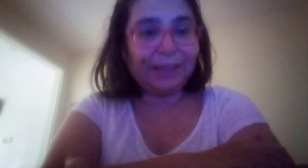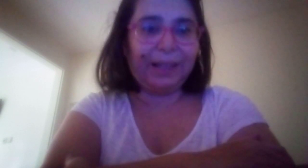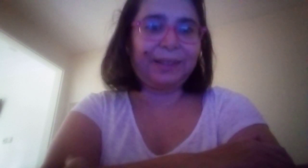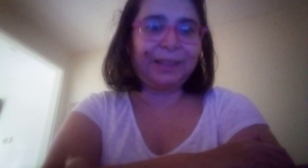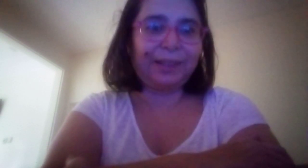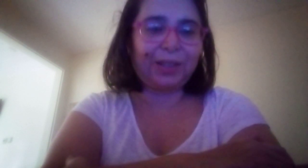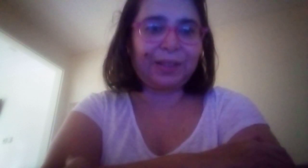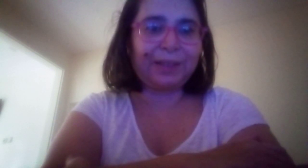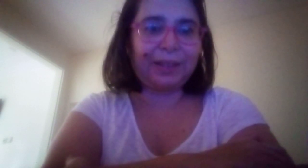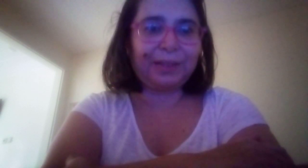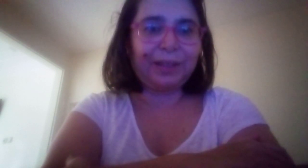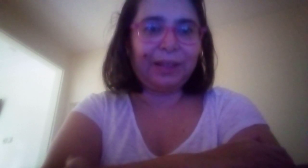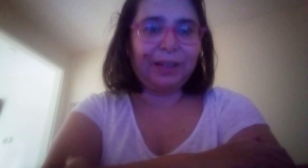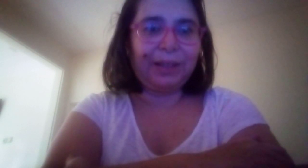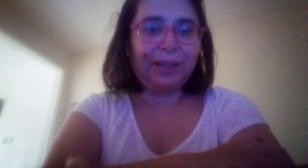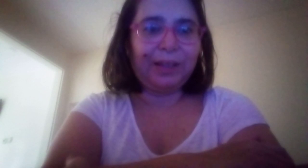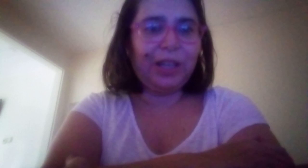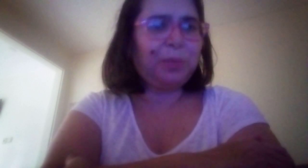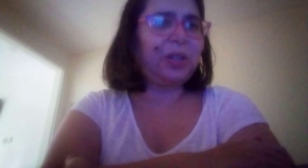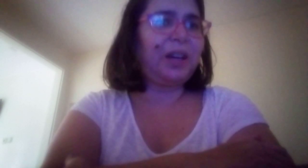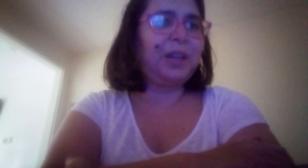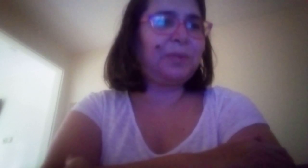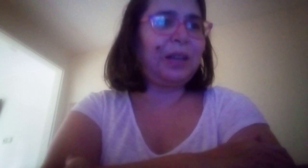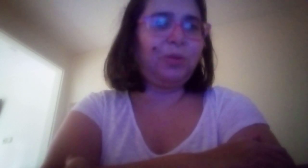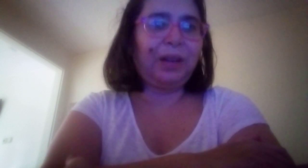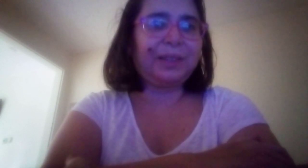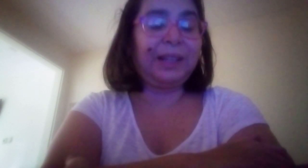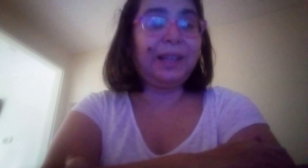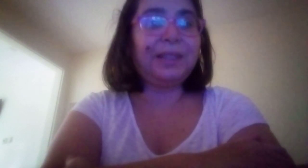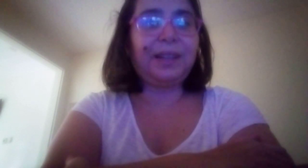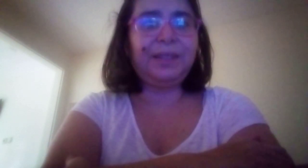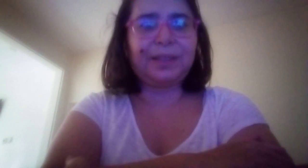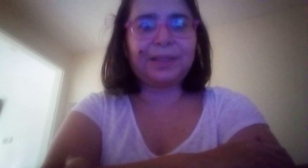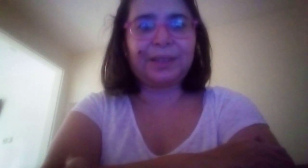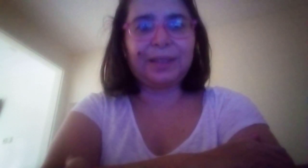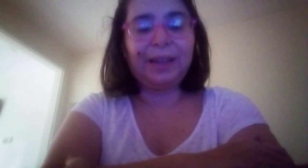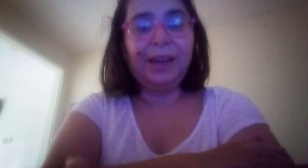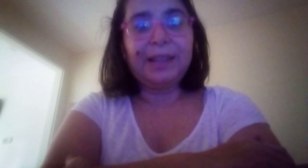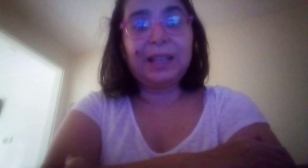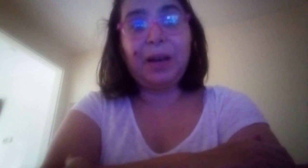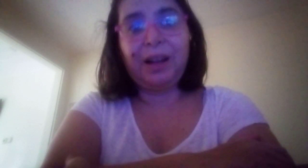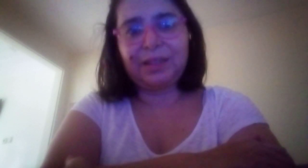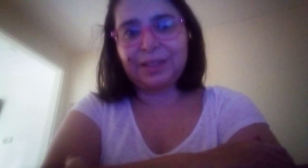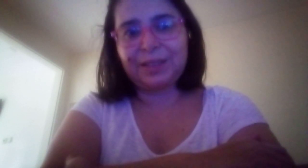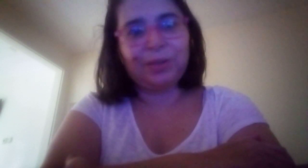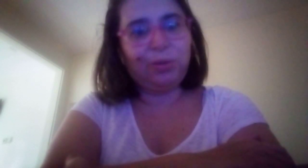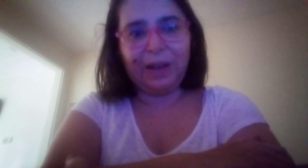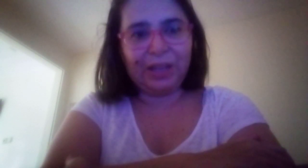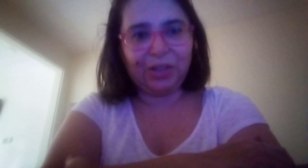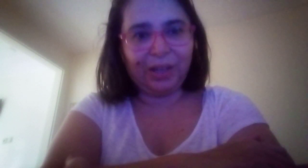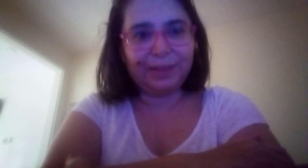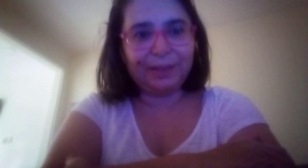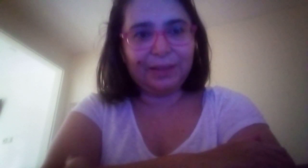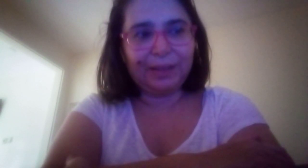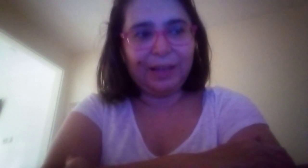hayatlarını yaşasınlar hiçbir şey ayıp değil günah değil insani haklarınızı temel haklarınızı lütfen yaşayınız